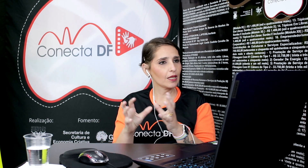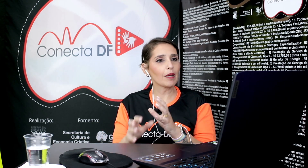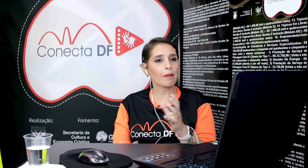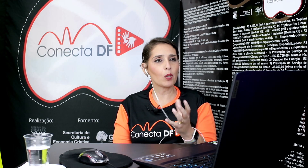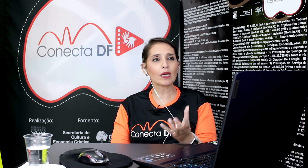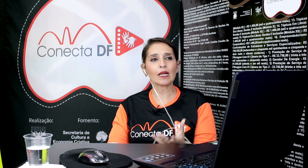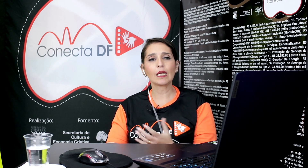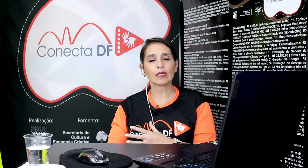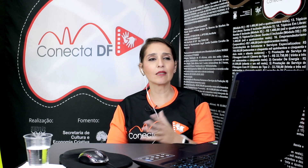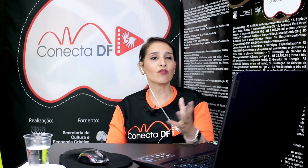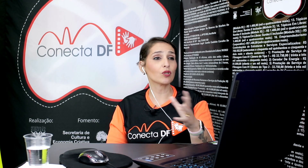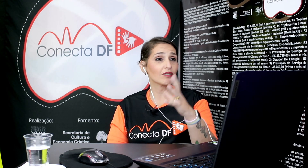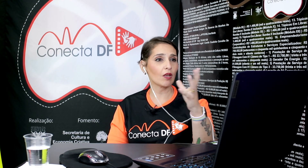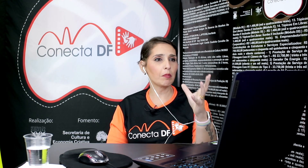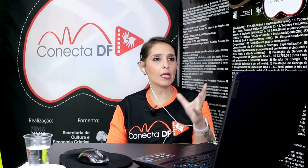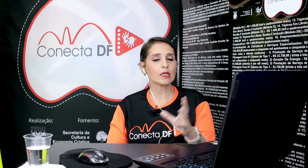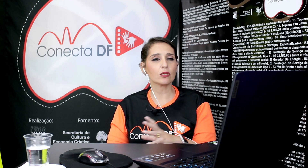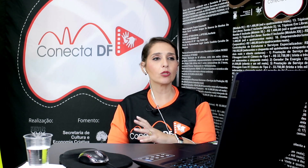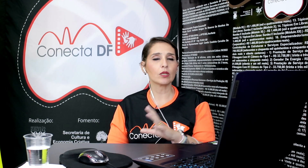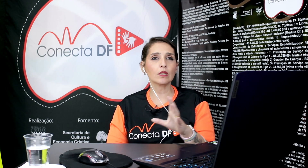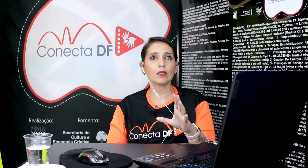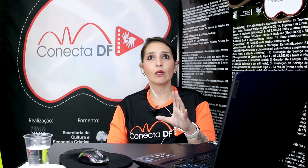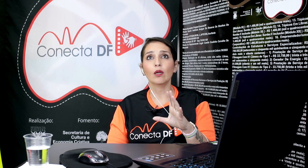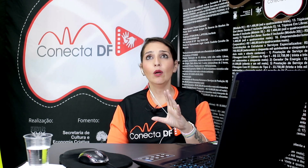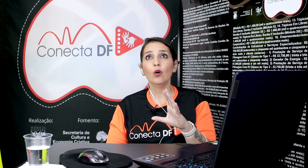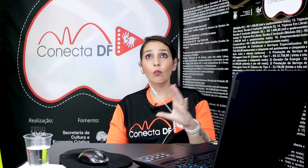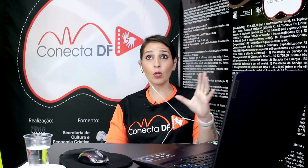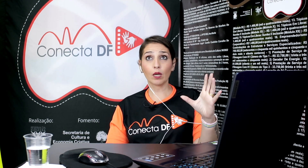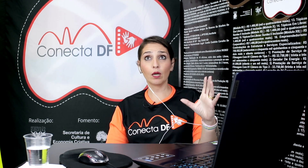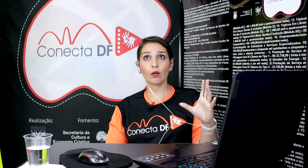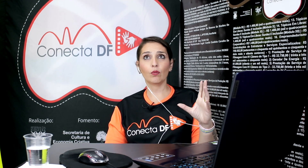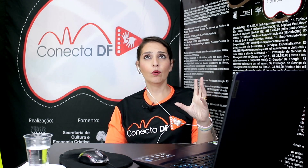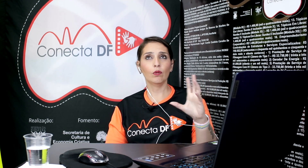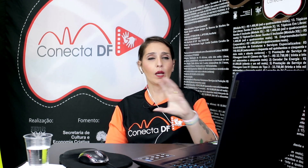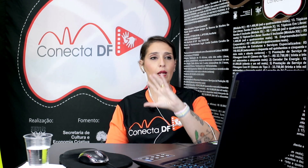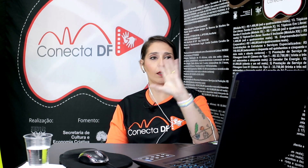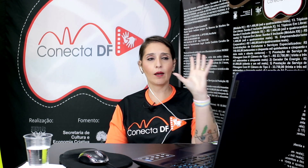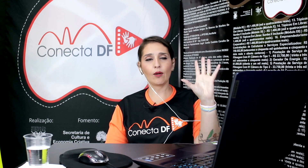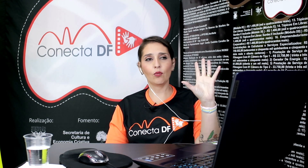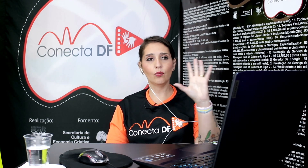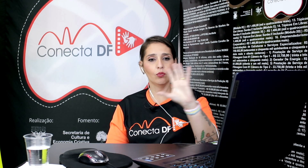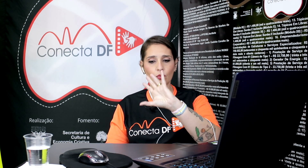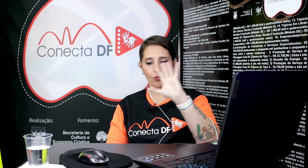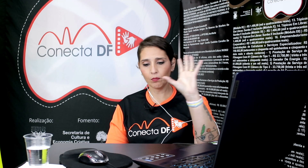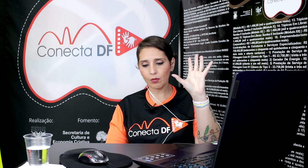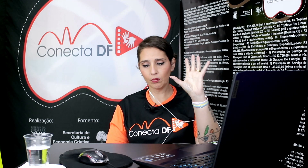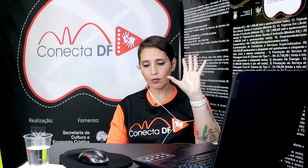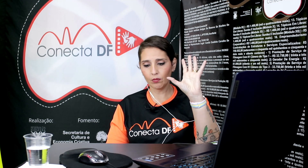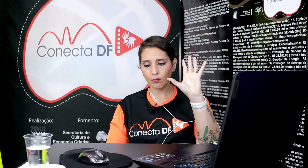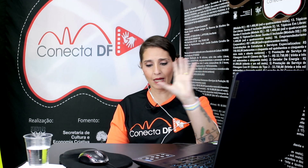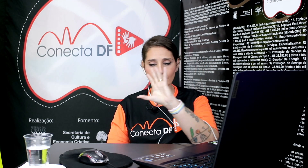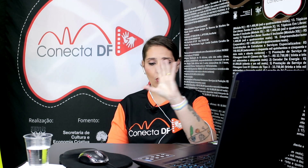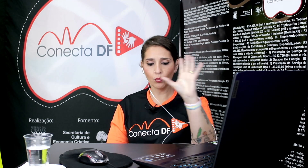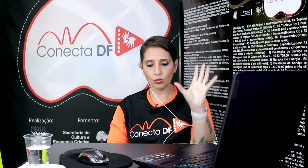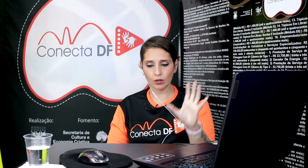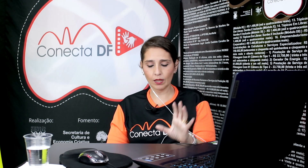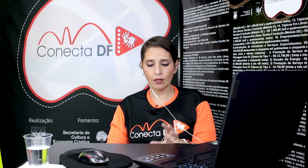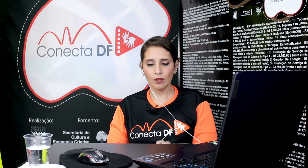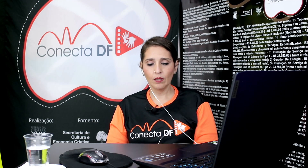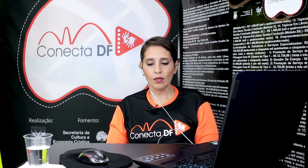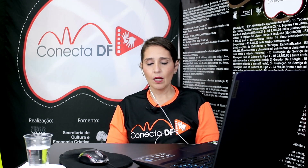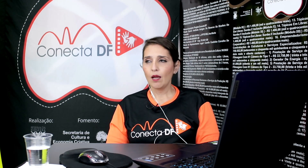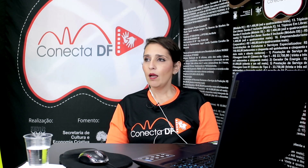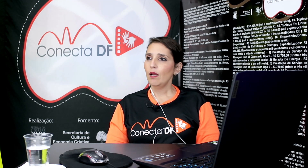exóticas, né? Que a amora, ela entra, as frutas vermelhas, a gente tem, assim, o morango, o mais comum,